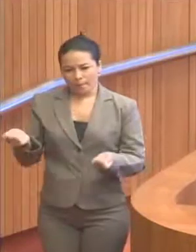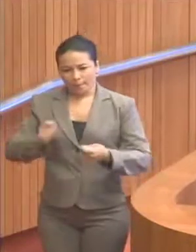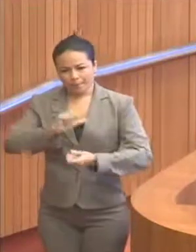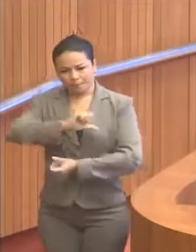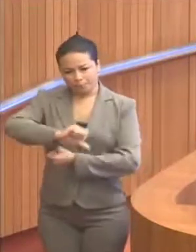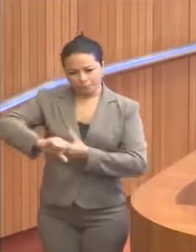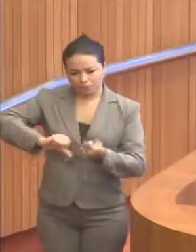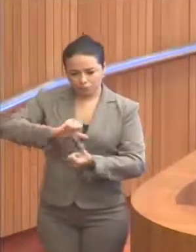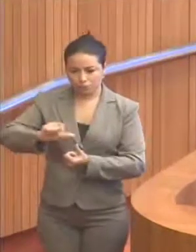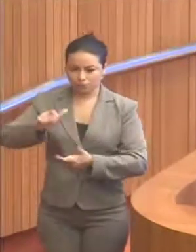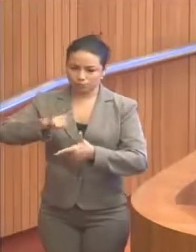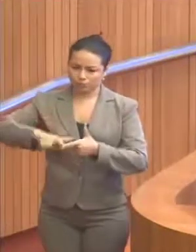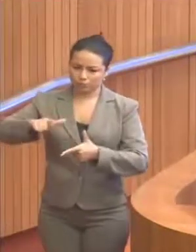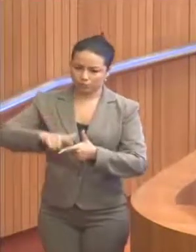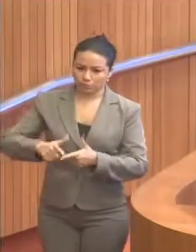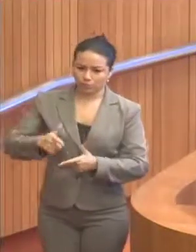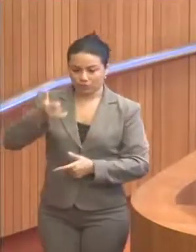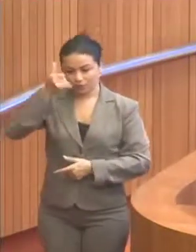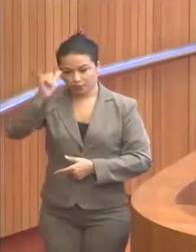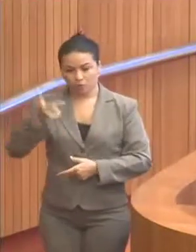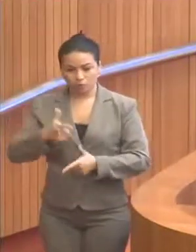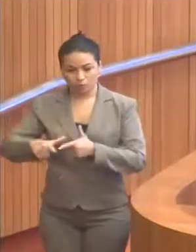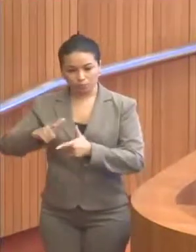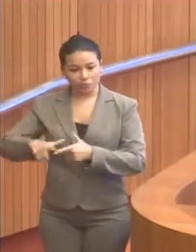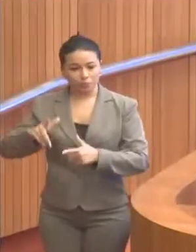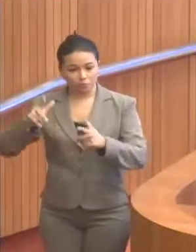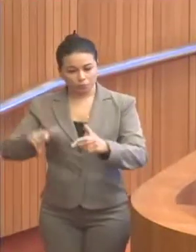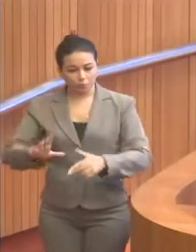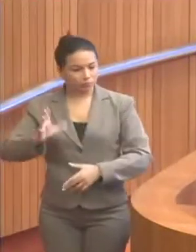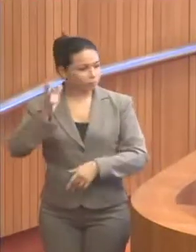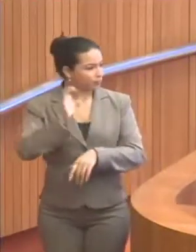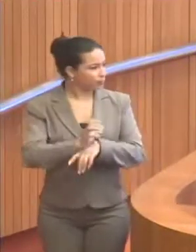que outras tragédias como essa possam acontecer no Estado do Maranhão. Muito obrigado, senhor presidente.